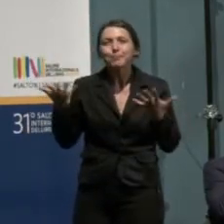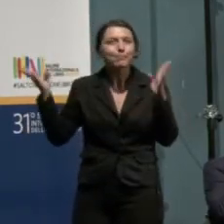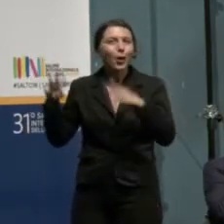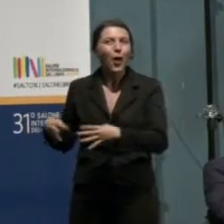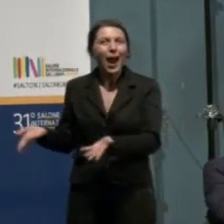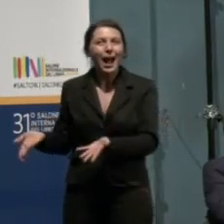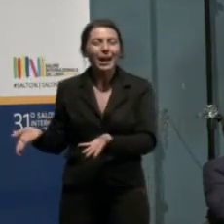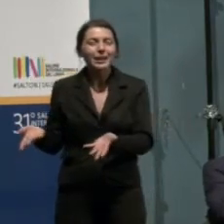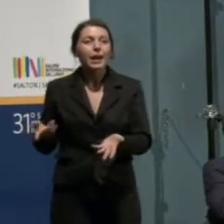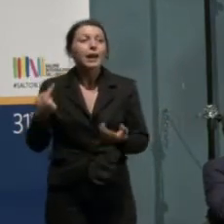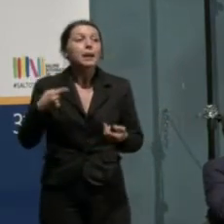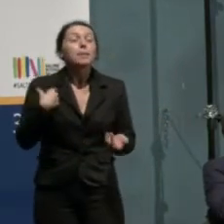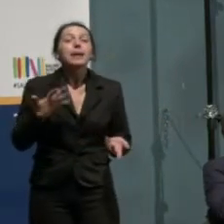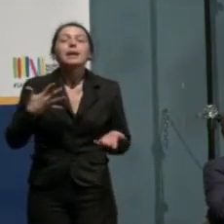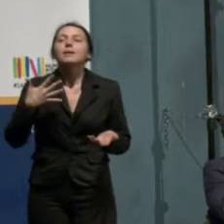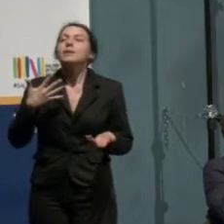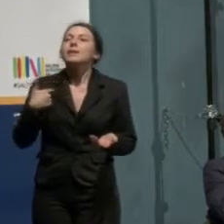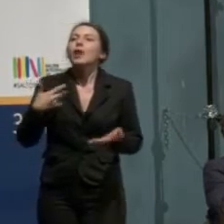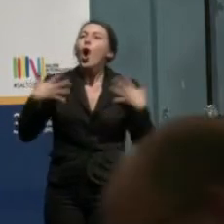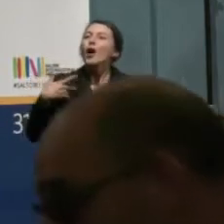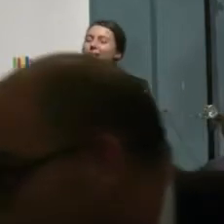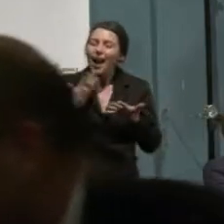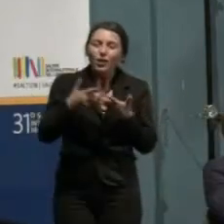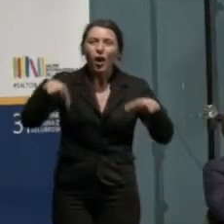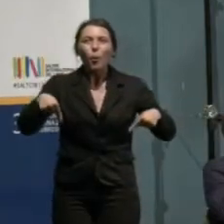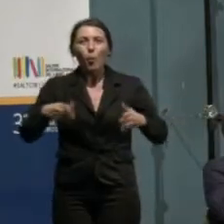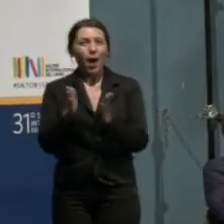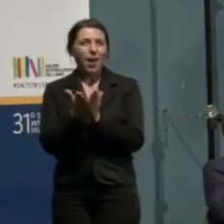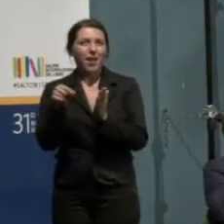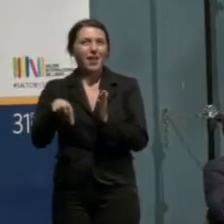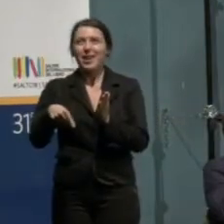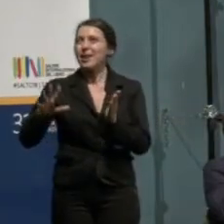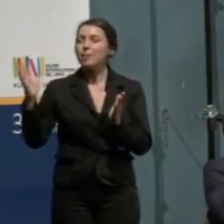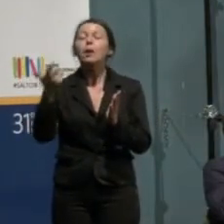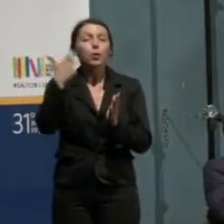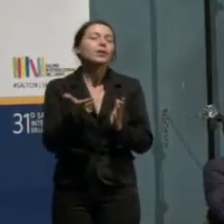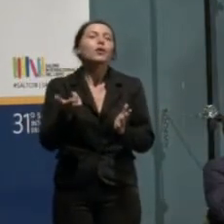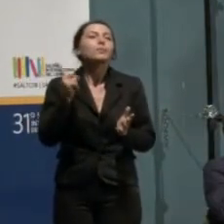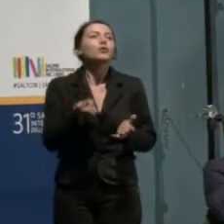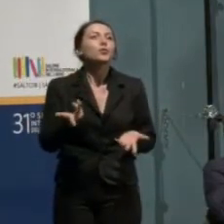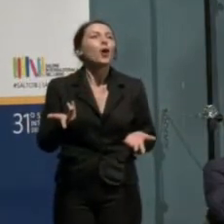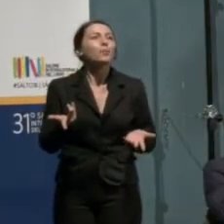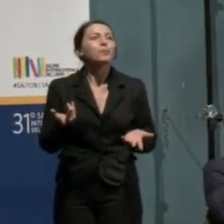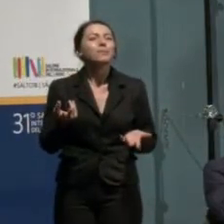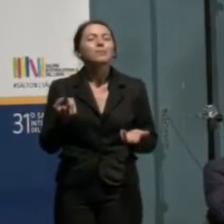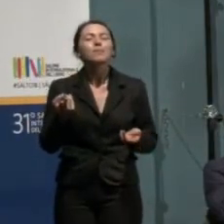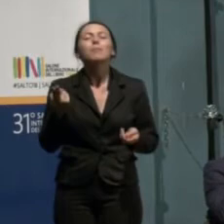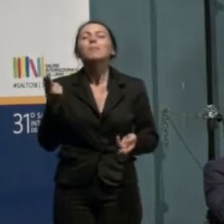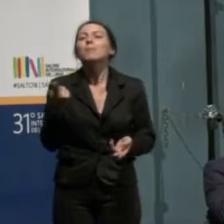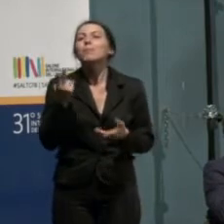ai libri perché giulio è tecnicamente un morto sul lavoro giulio regioni è